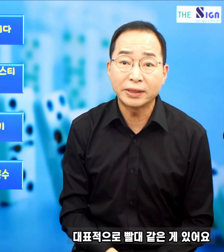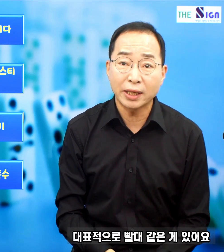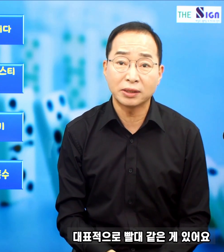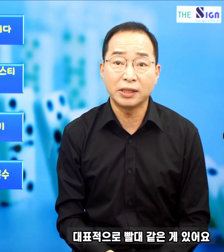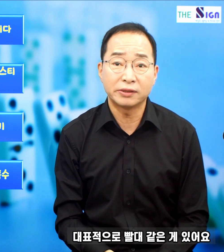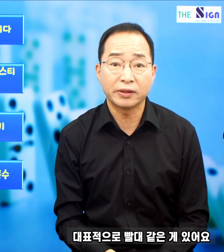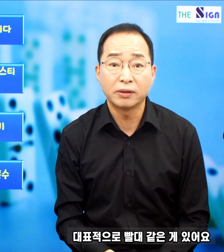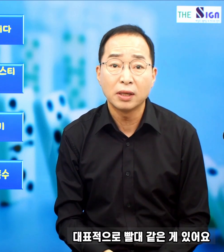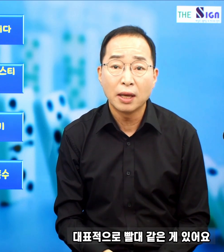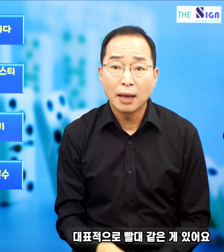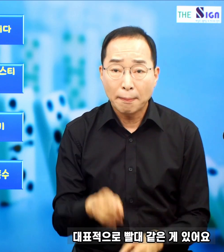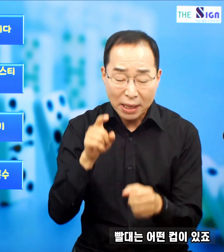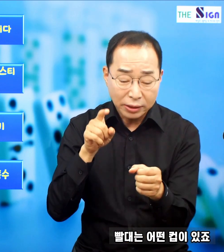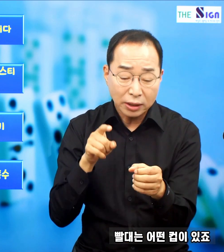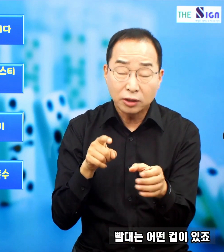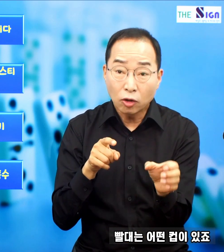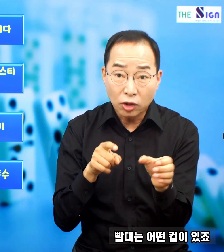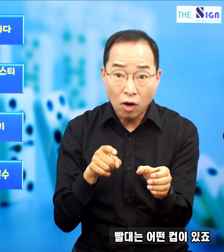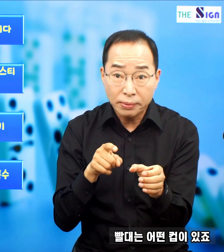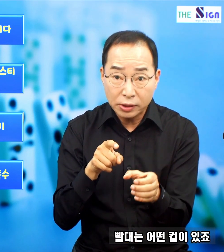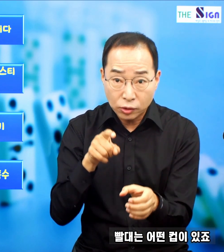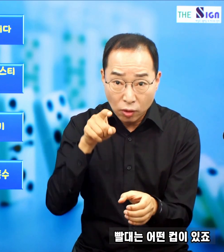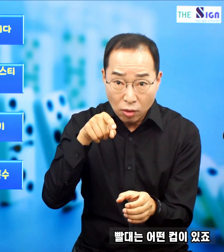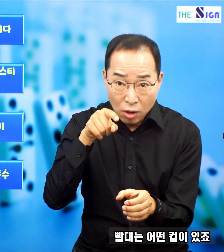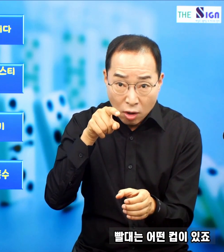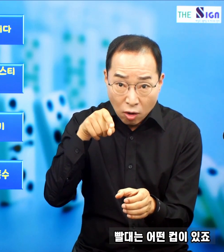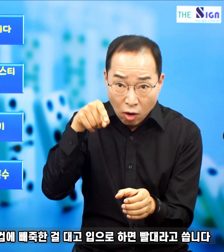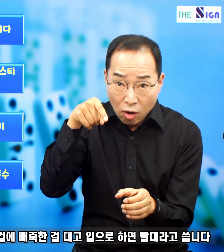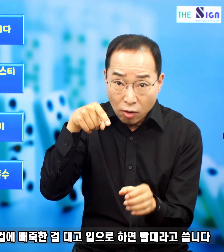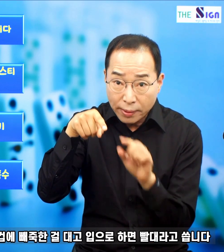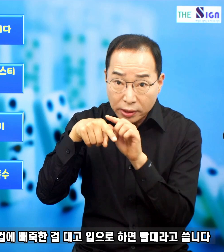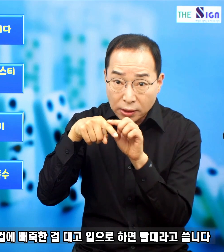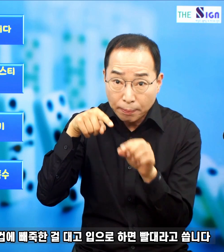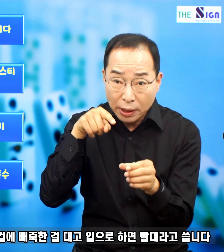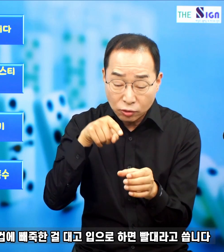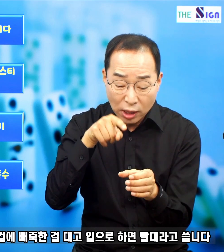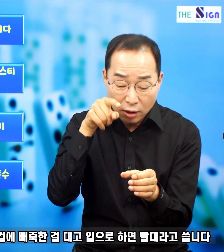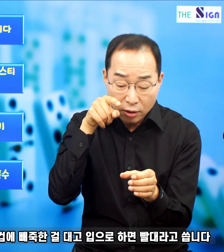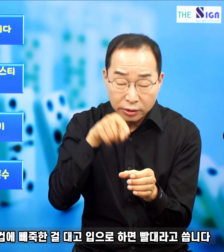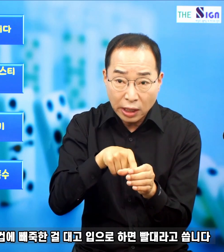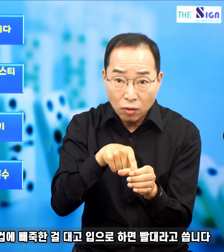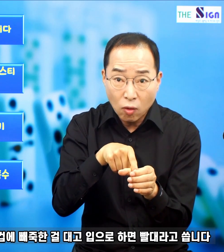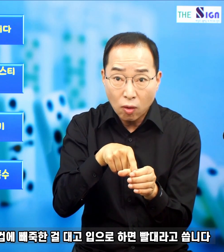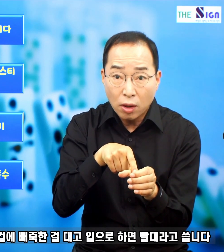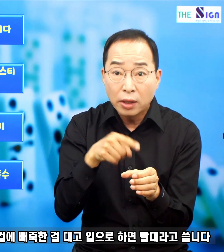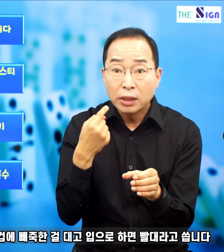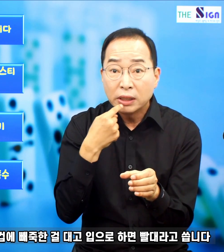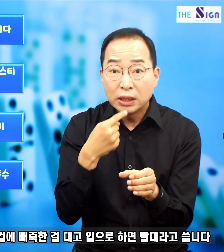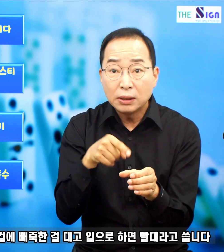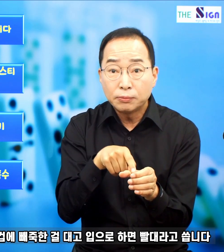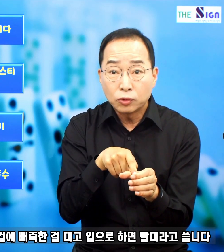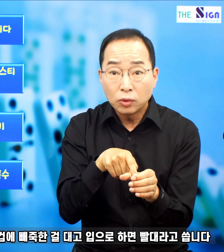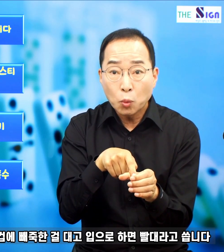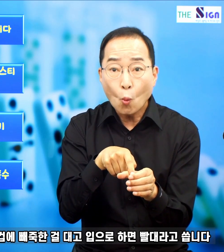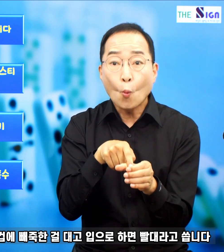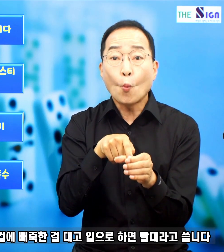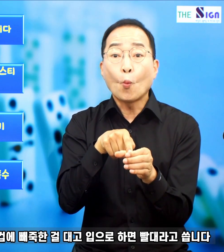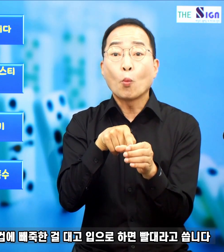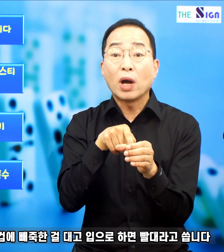같은 게 있어요. 빨대는 어떤 컵이 있죠. 컵에 이제 빼쭉한 거를 대고 입으로 하면